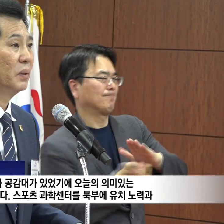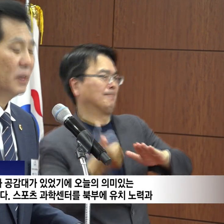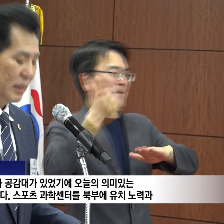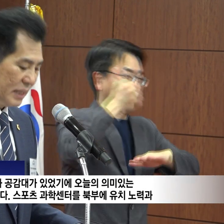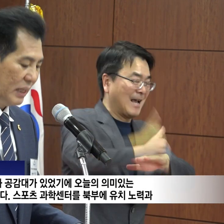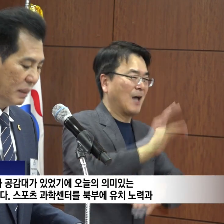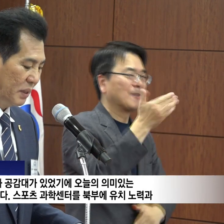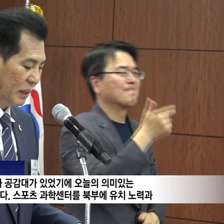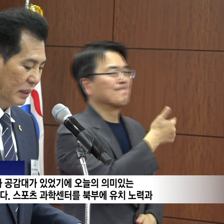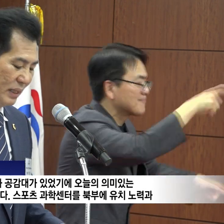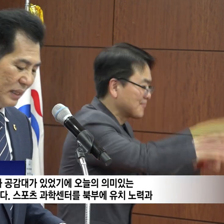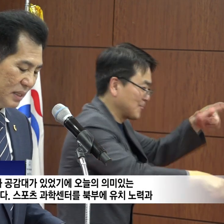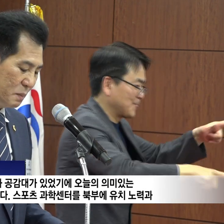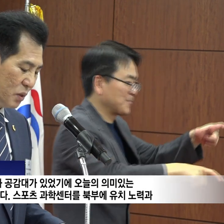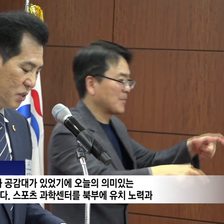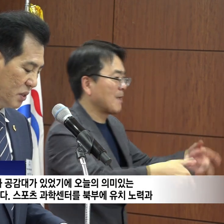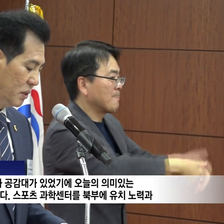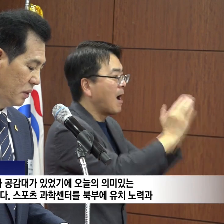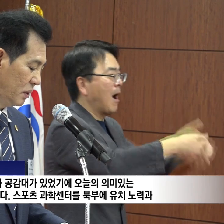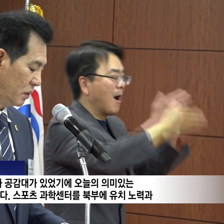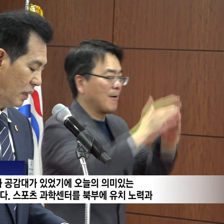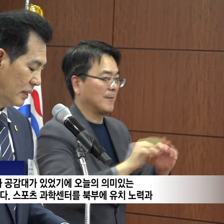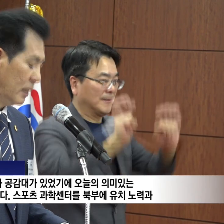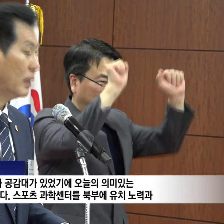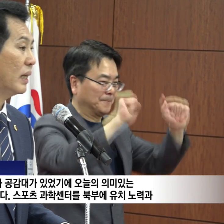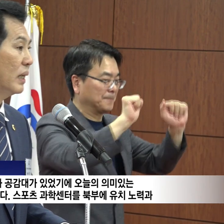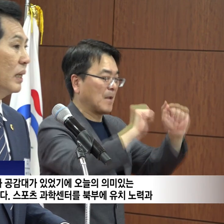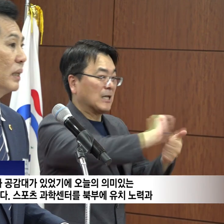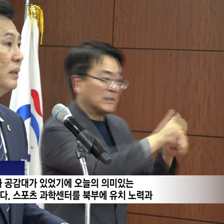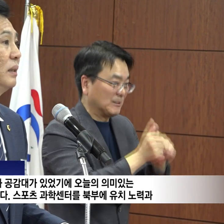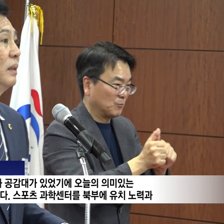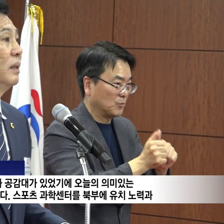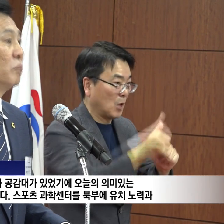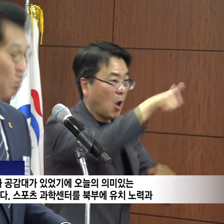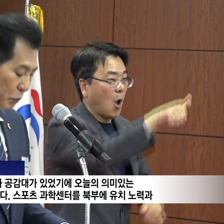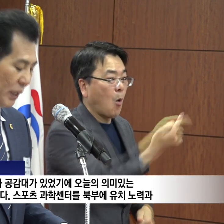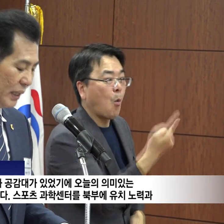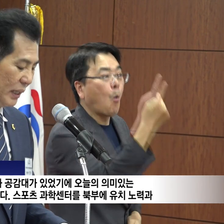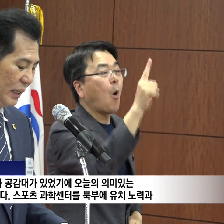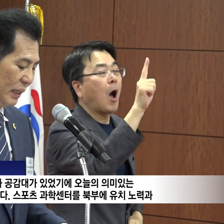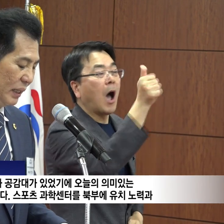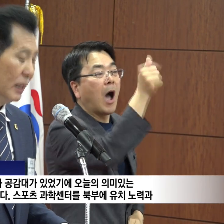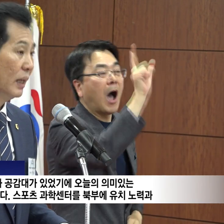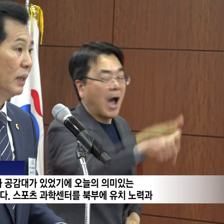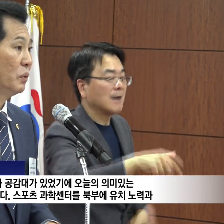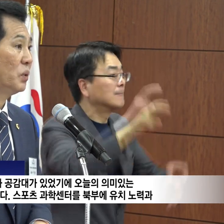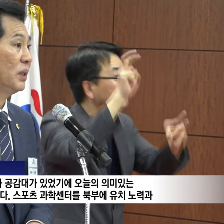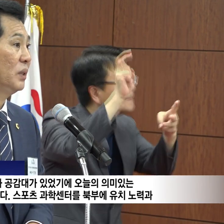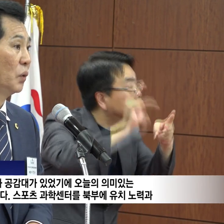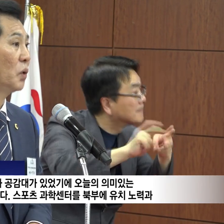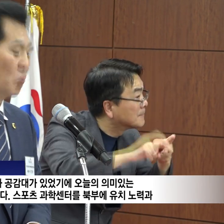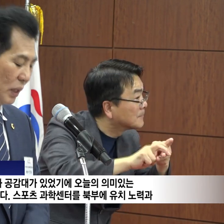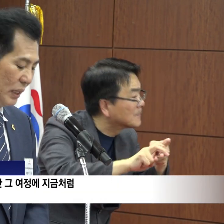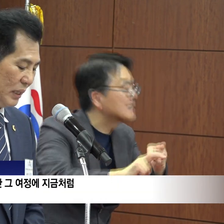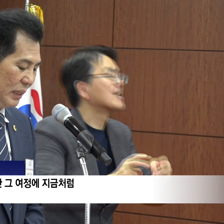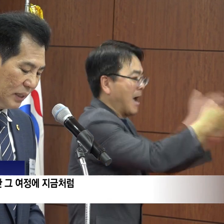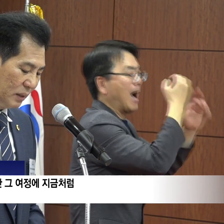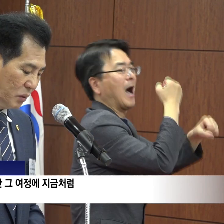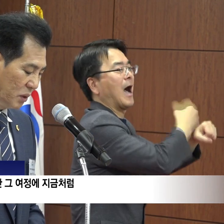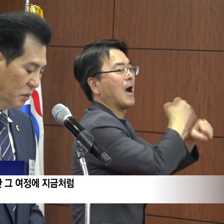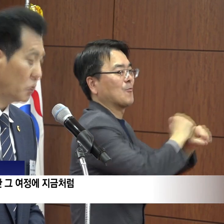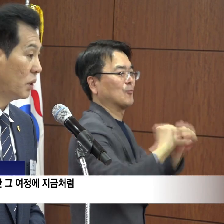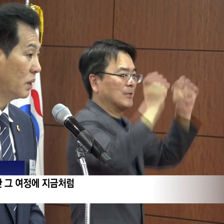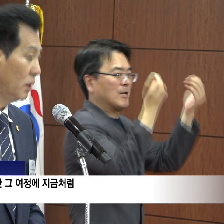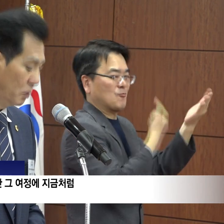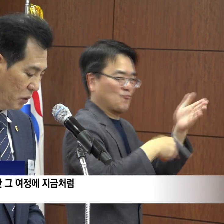빛난다고 생각합니다. 스포츠 과학센터를 북부의 유치 노력과